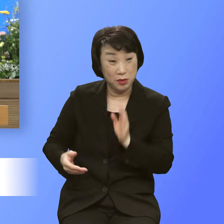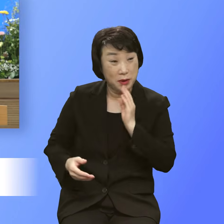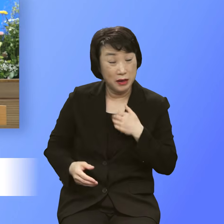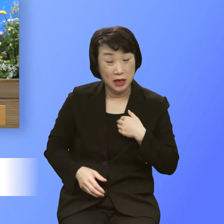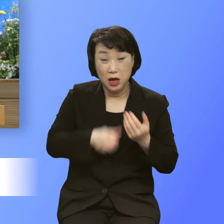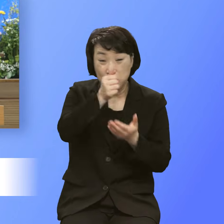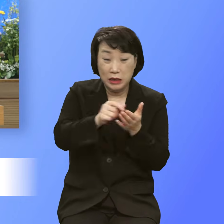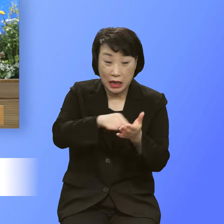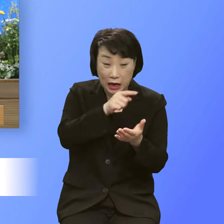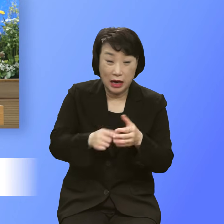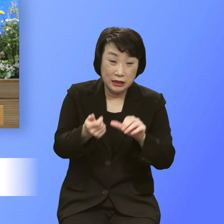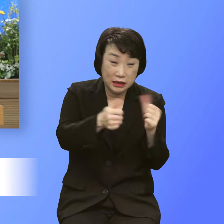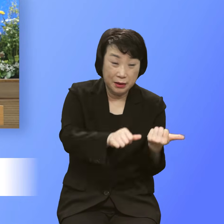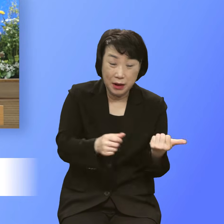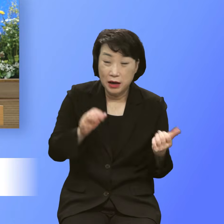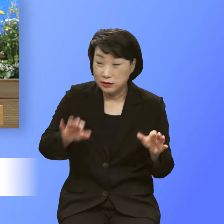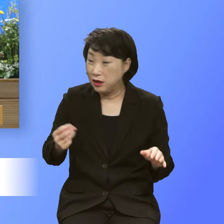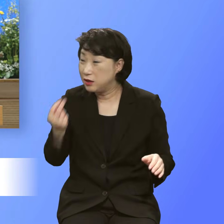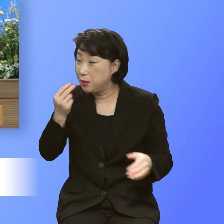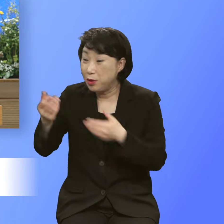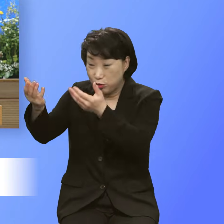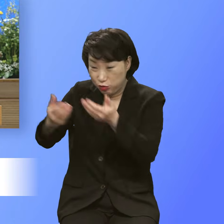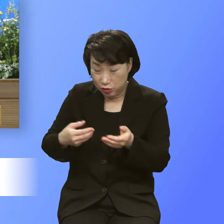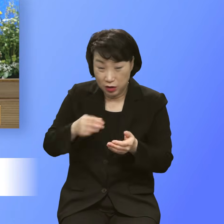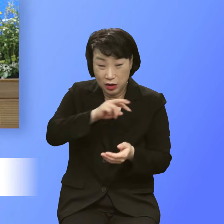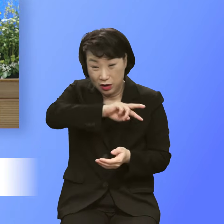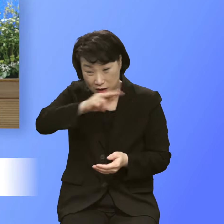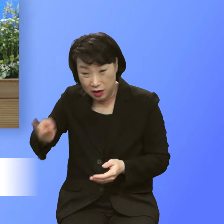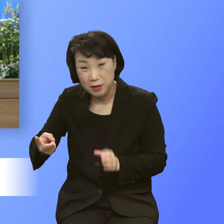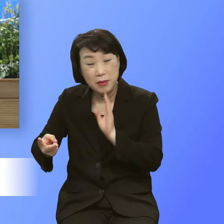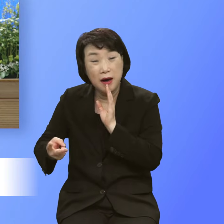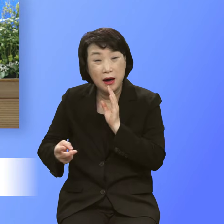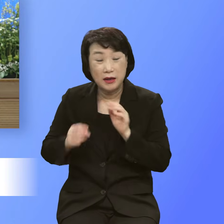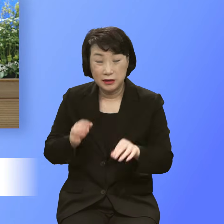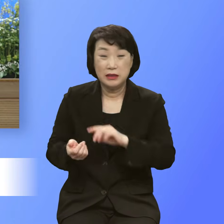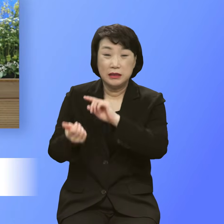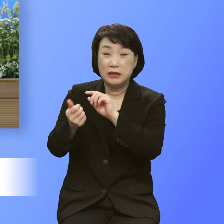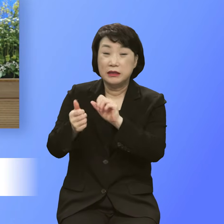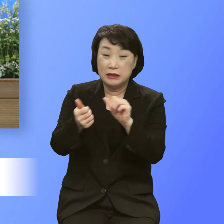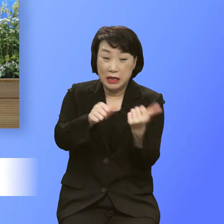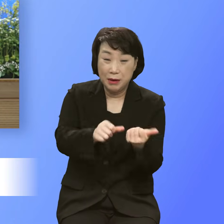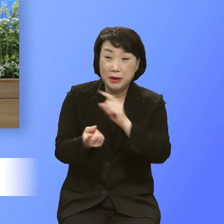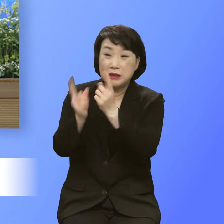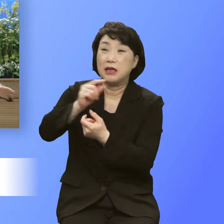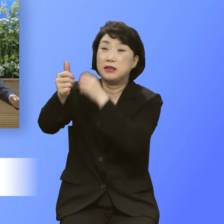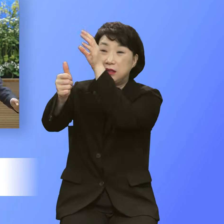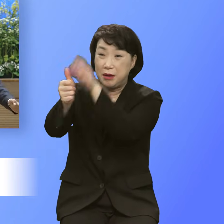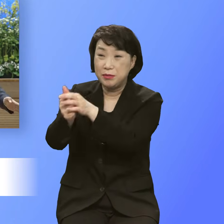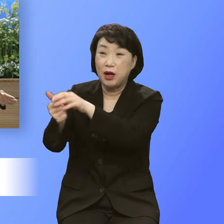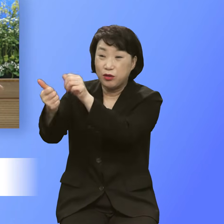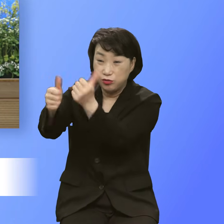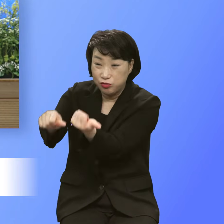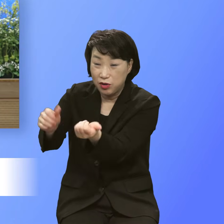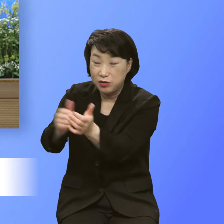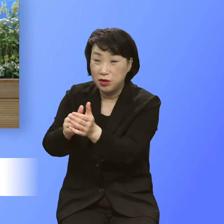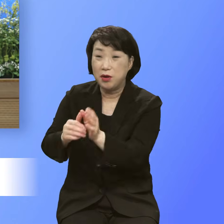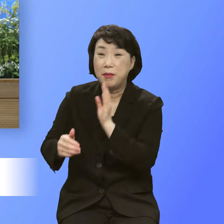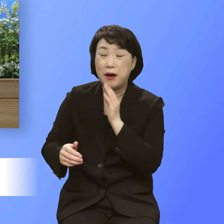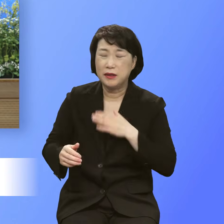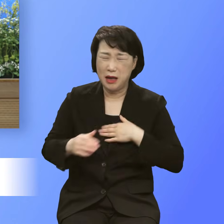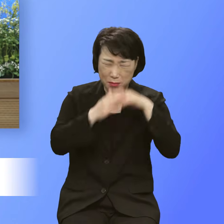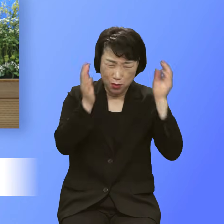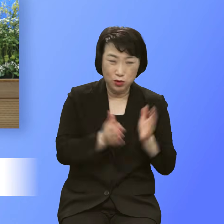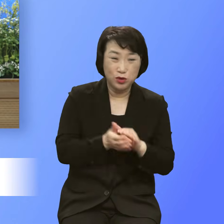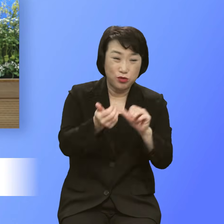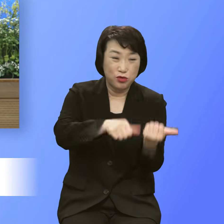죄값은 사망에서 생명을 주시려고 대신 사망의 짐을 짊어지고 사망 십자가에 죽으심으로 내 죽음을